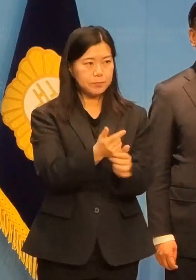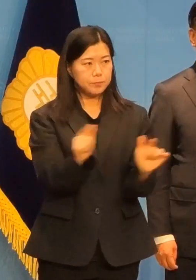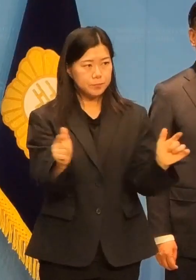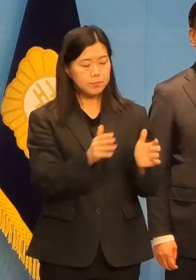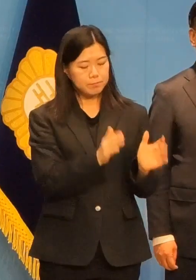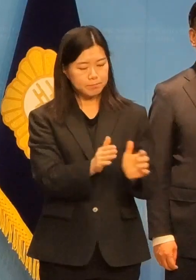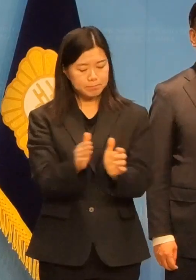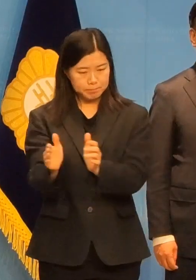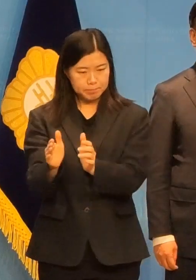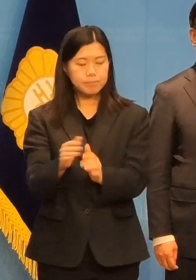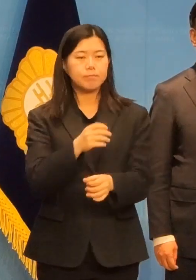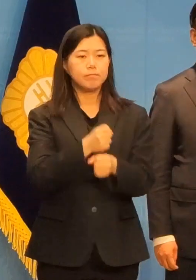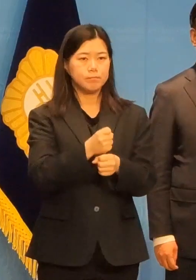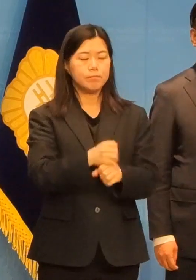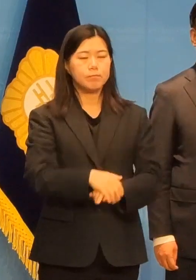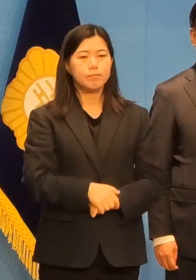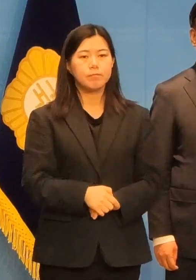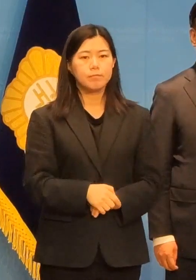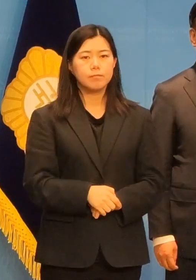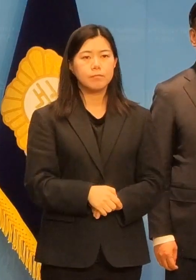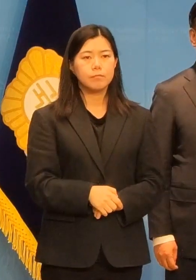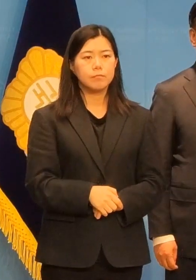마련토록 하겠습니다.